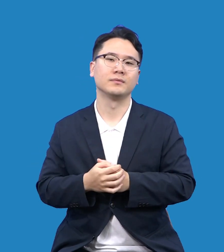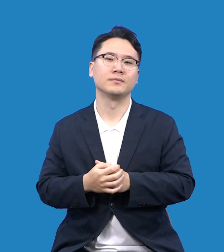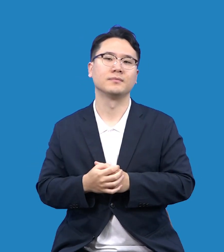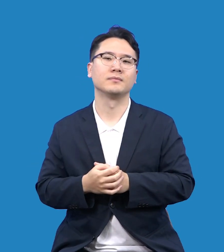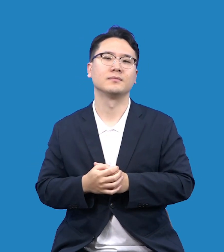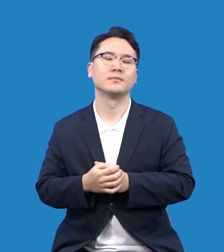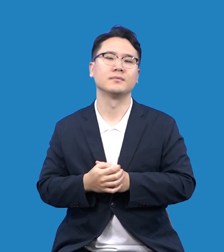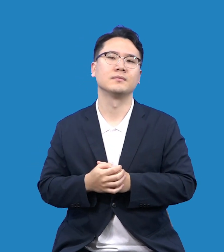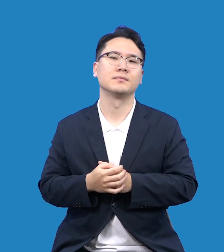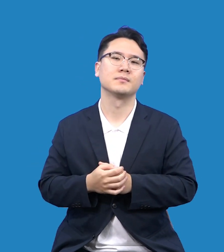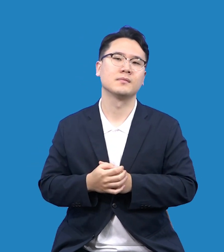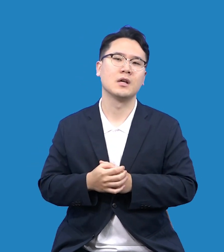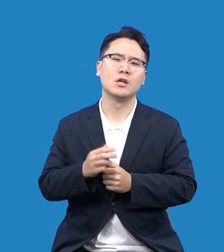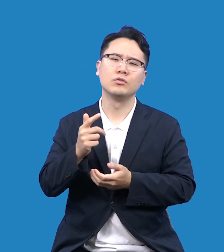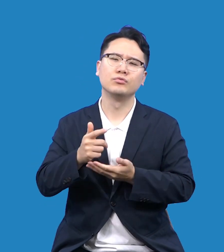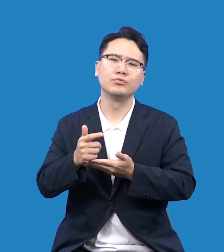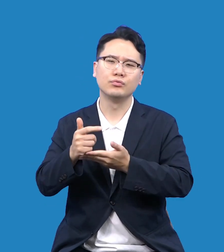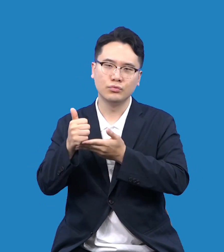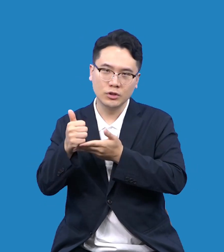볼렌테,